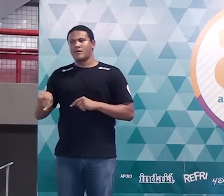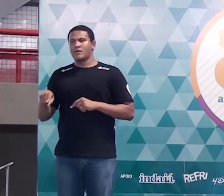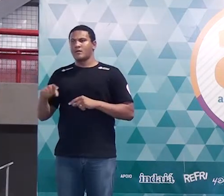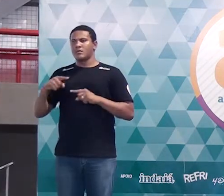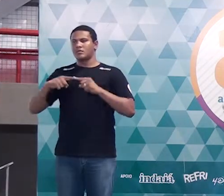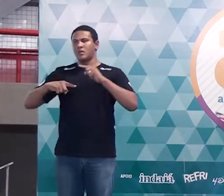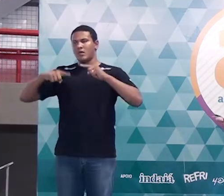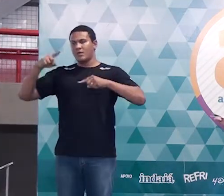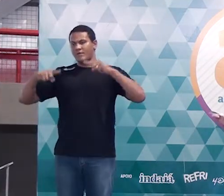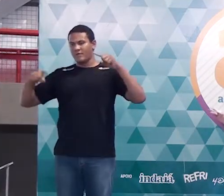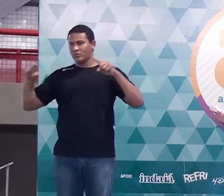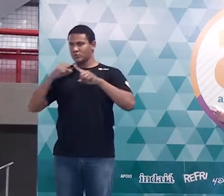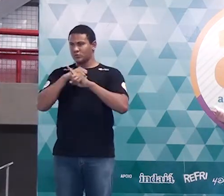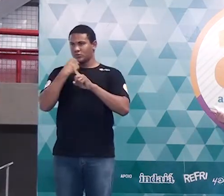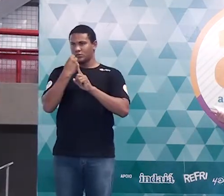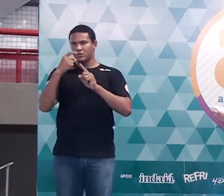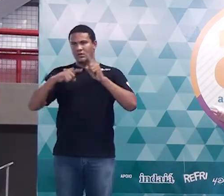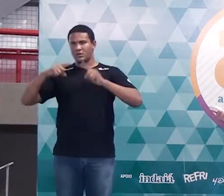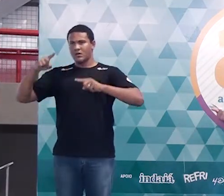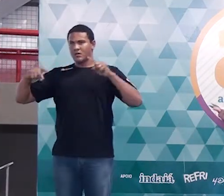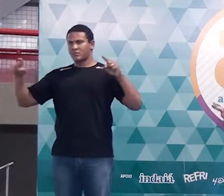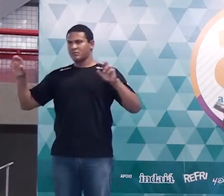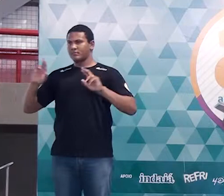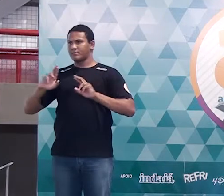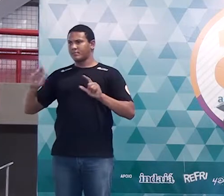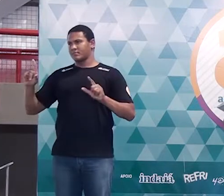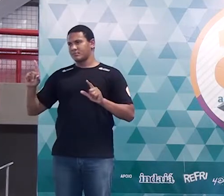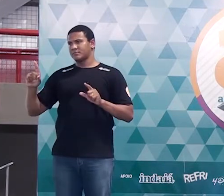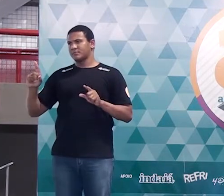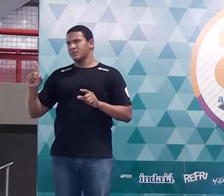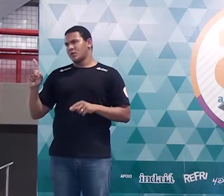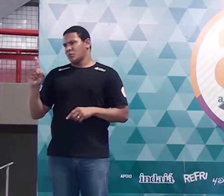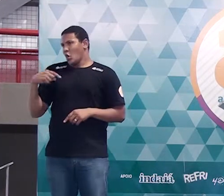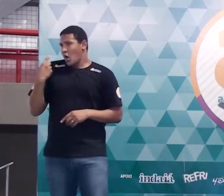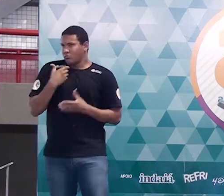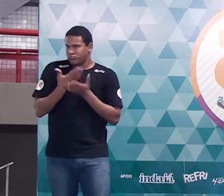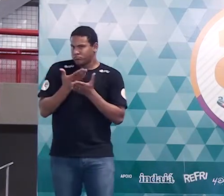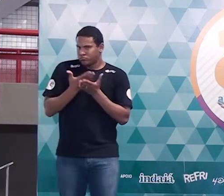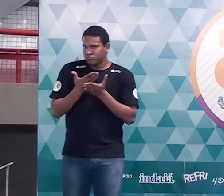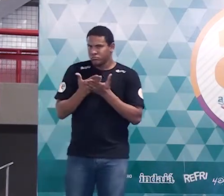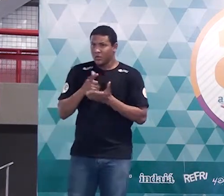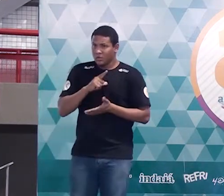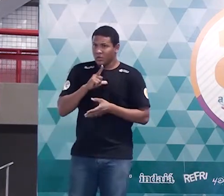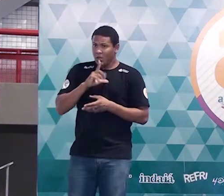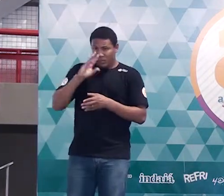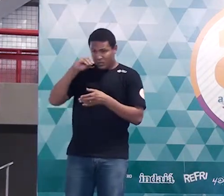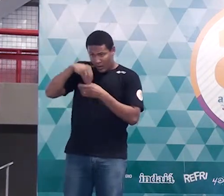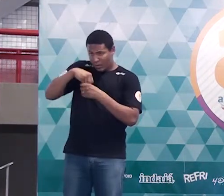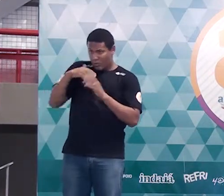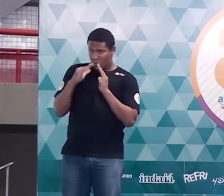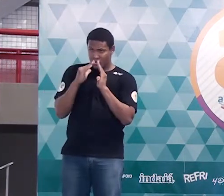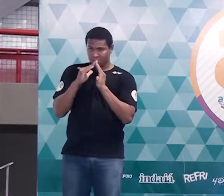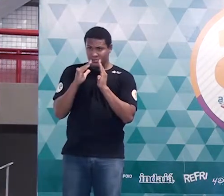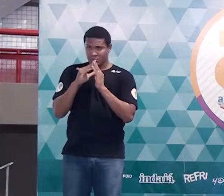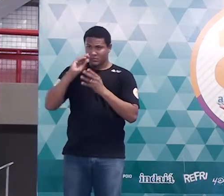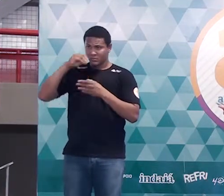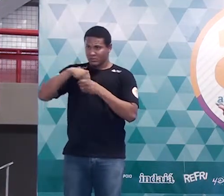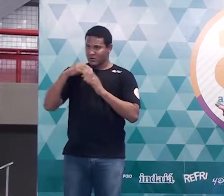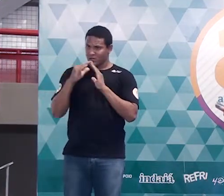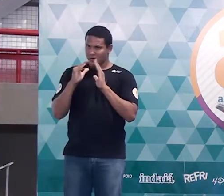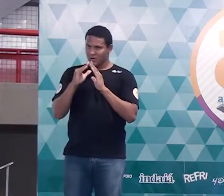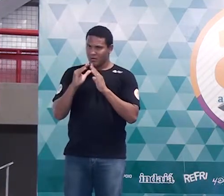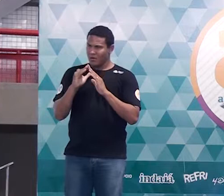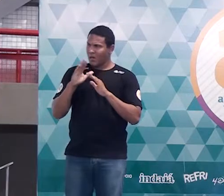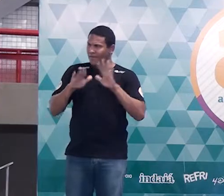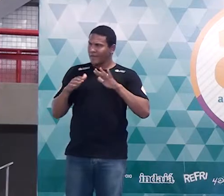níveis sociais diferentes. A gente que estuda, muitas vezes dentro da casa da gente, conversando com